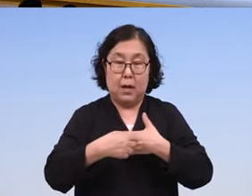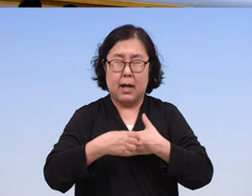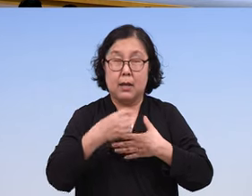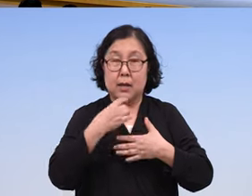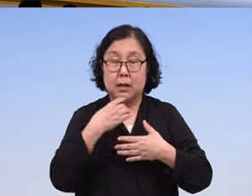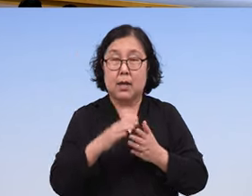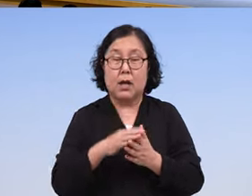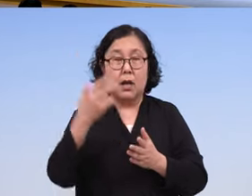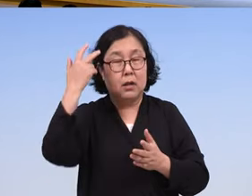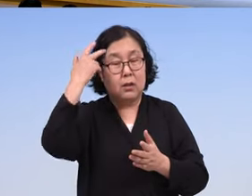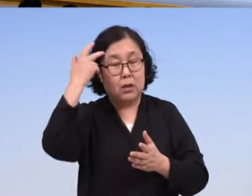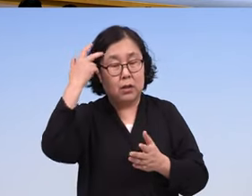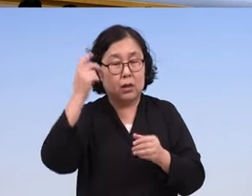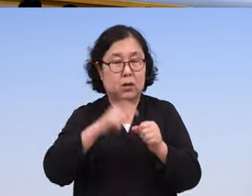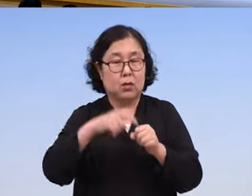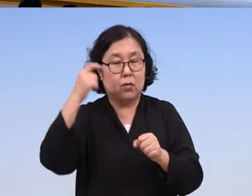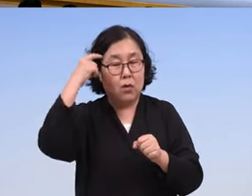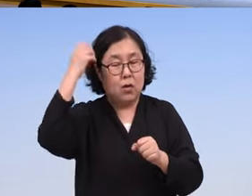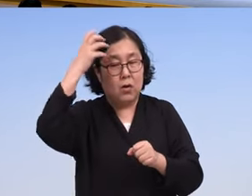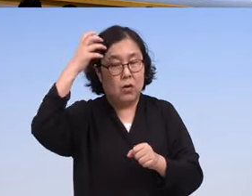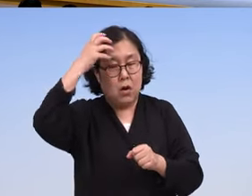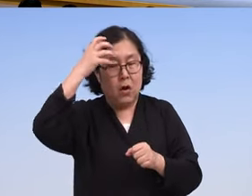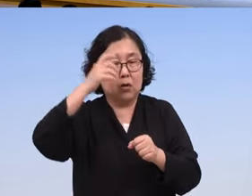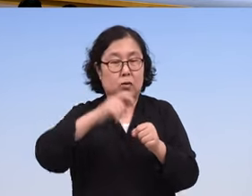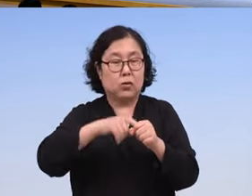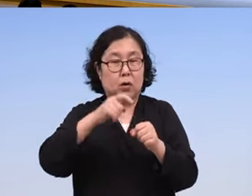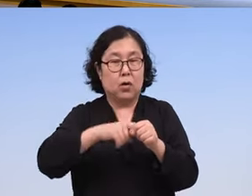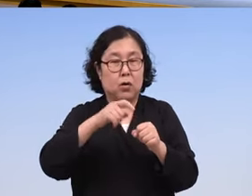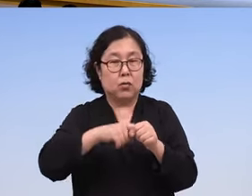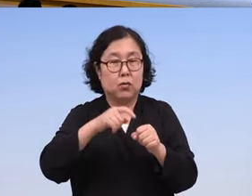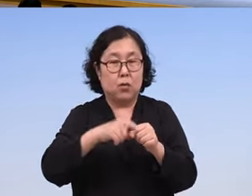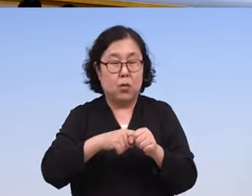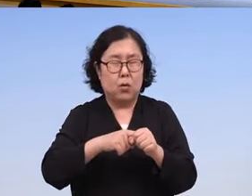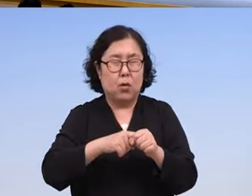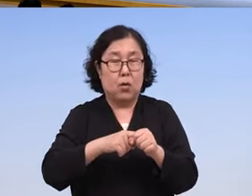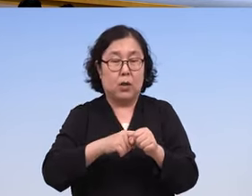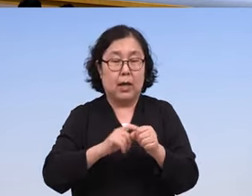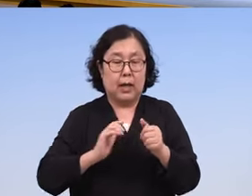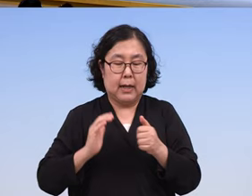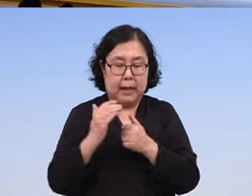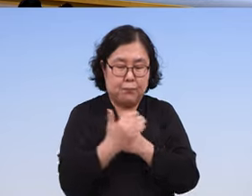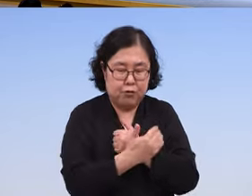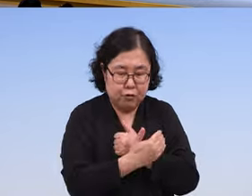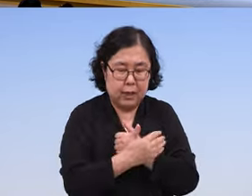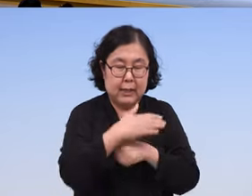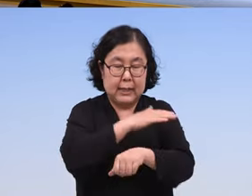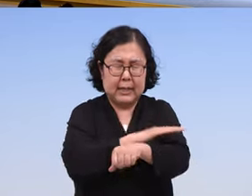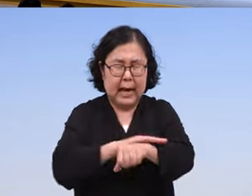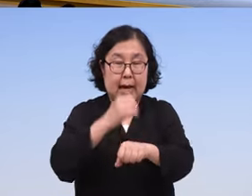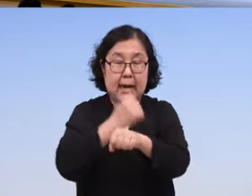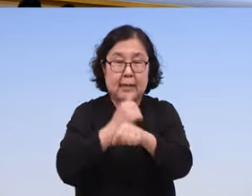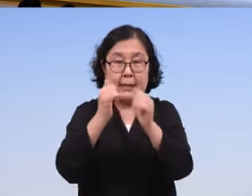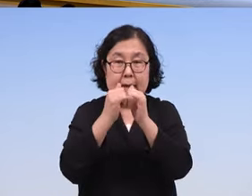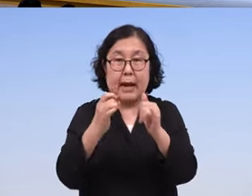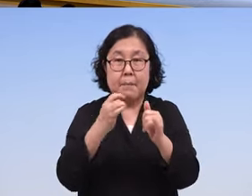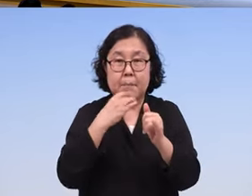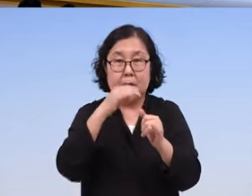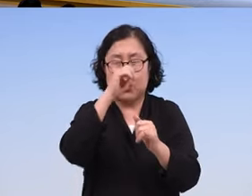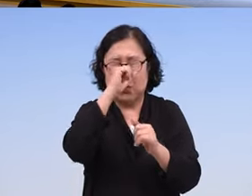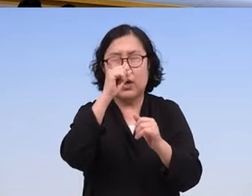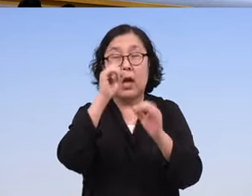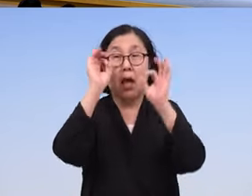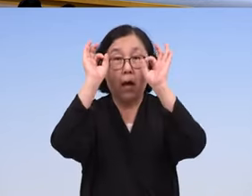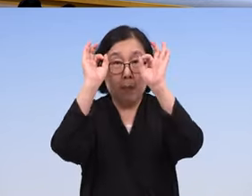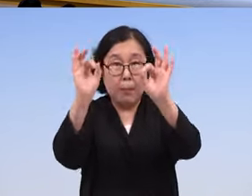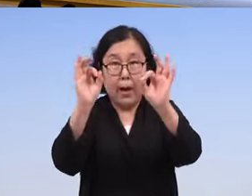외모를 얘기하는 게 아니라 그 정신적으로 영적으로 화장만 잘하는 사람을 좋게 볼 수밖에 없는 이런 우리이기 때문에,